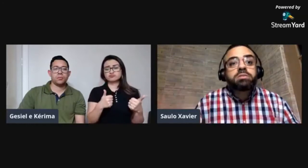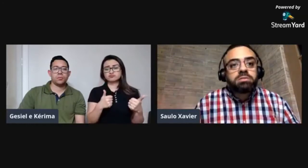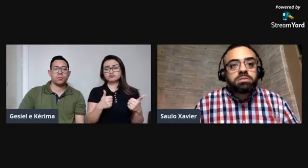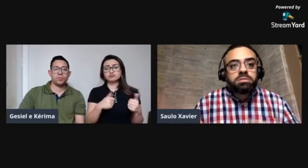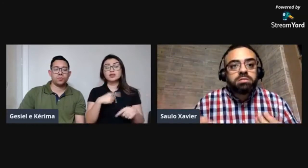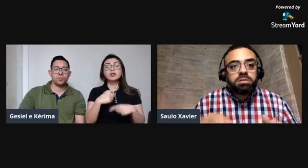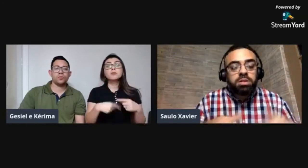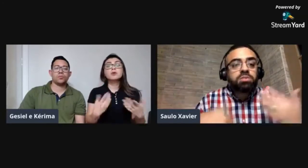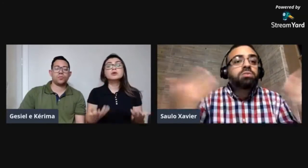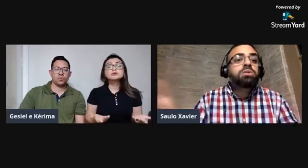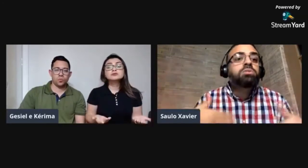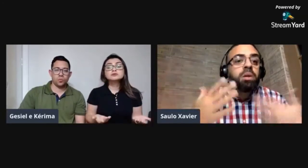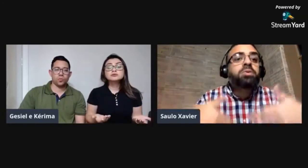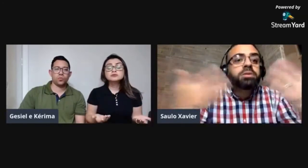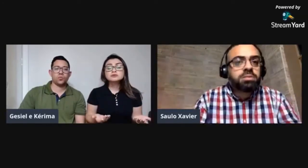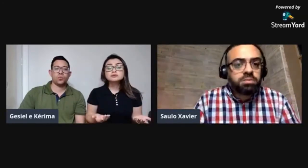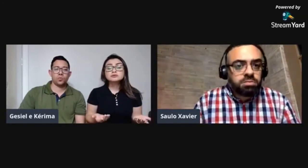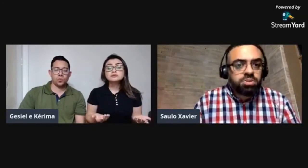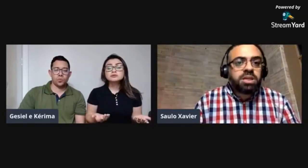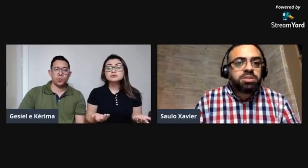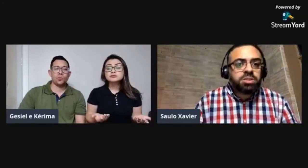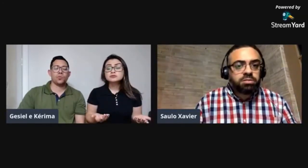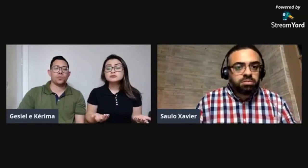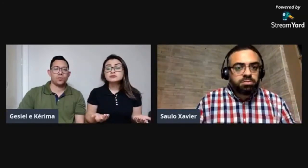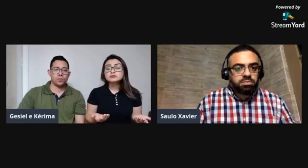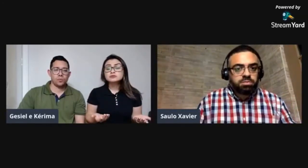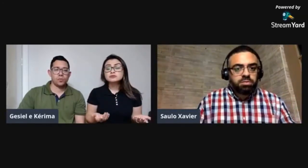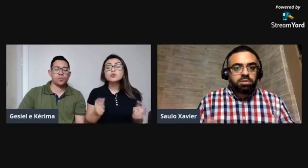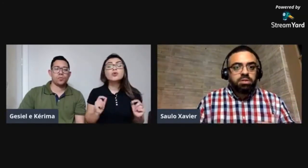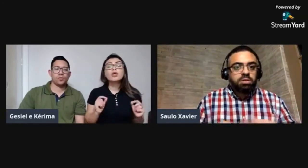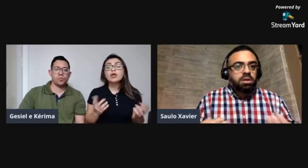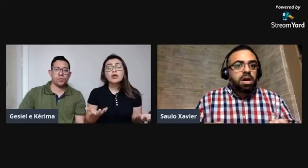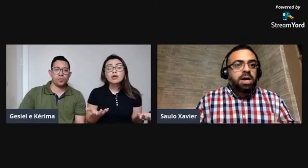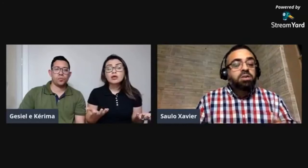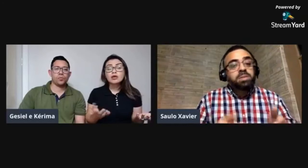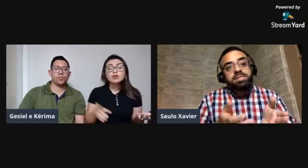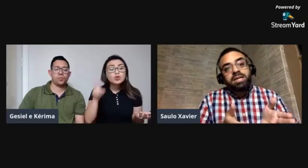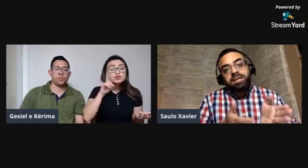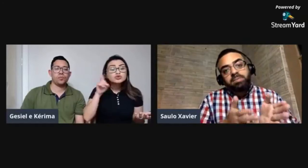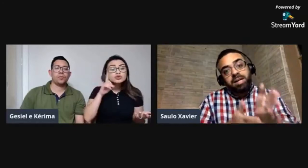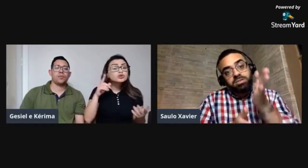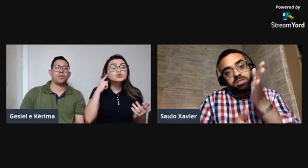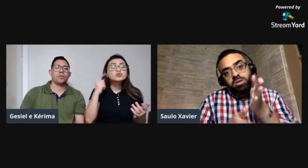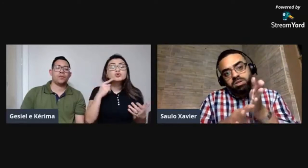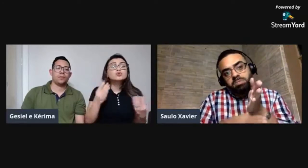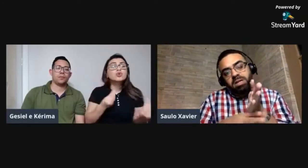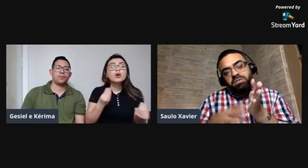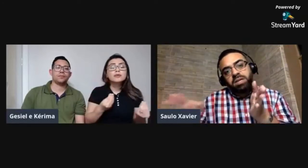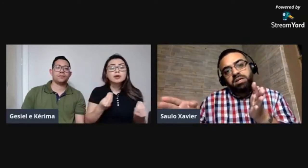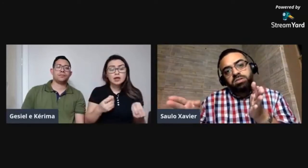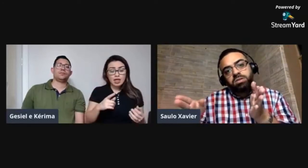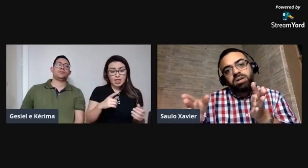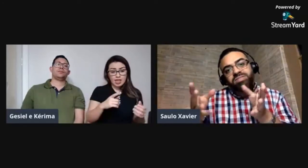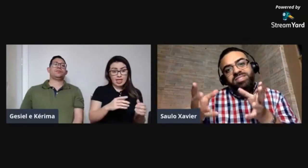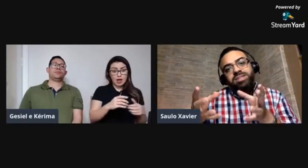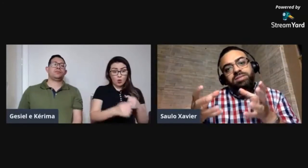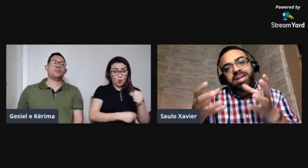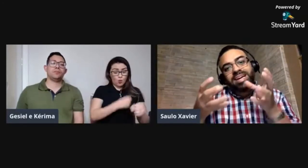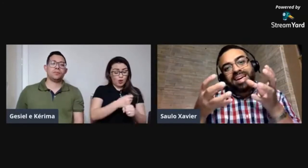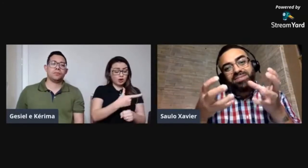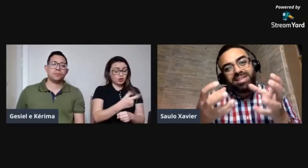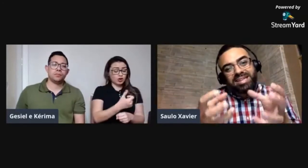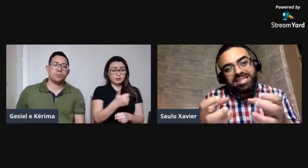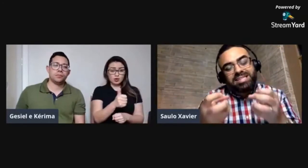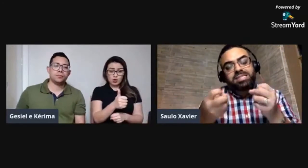Depois. E o depois? O dia a dia. Aí eu comecei a trabalhar de 2011 para frente com a visão